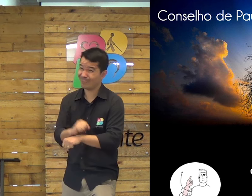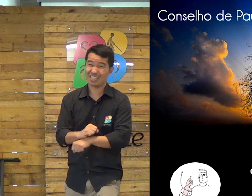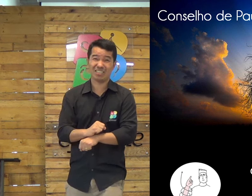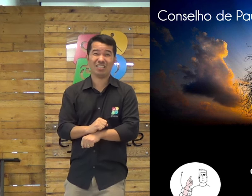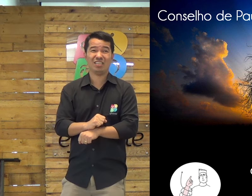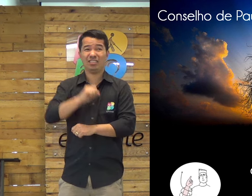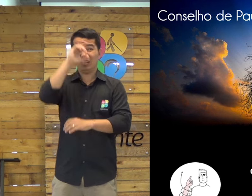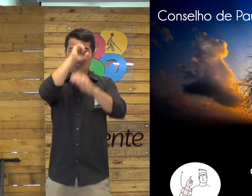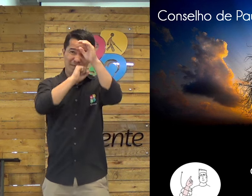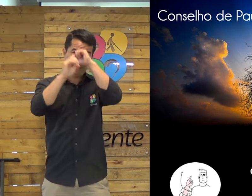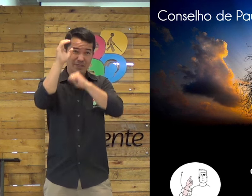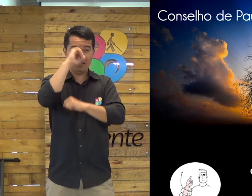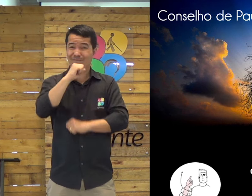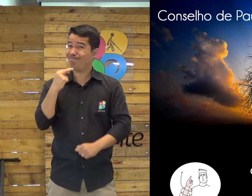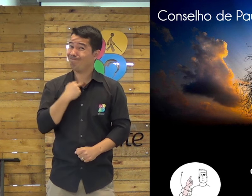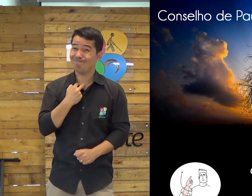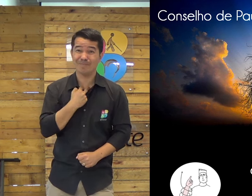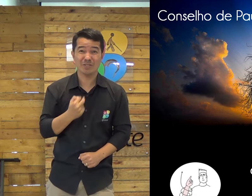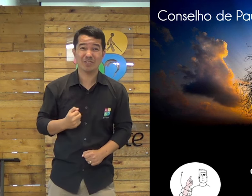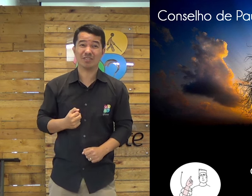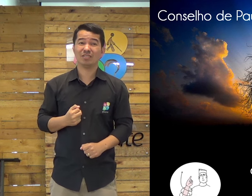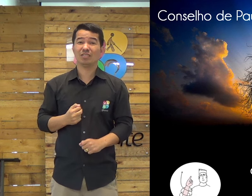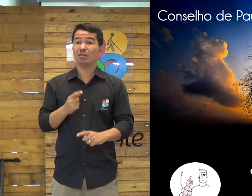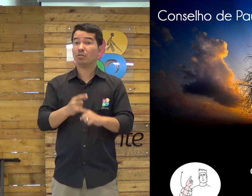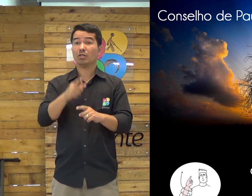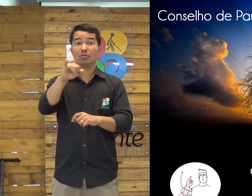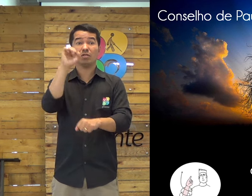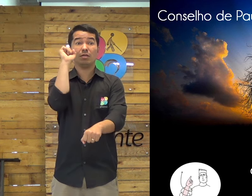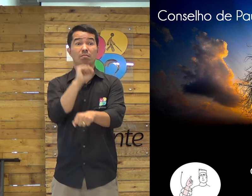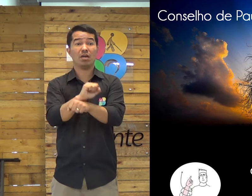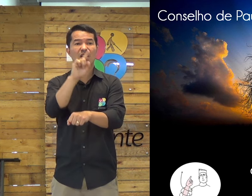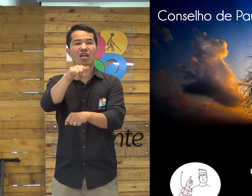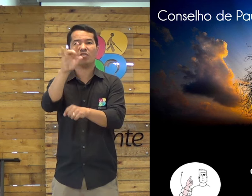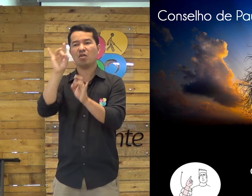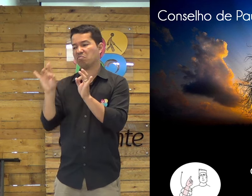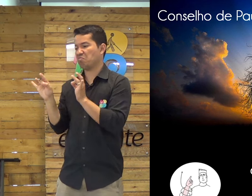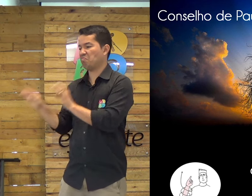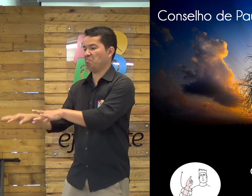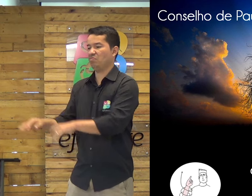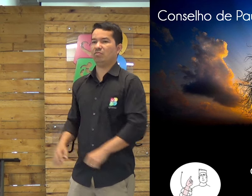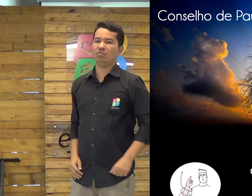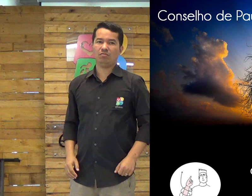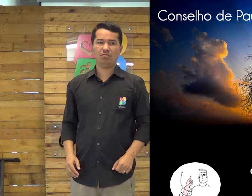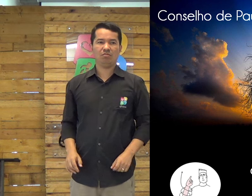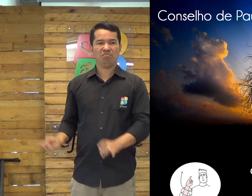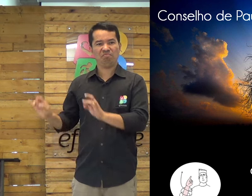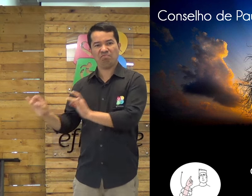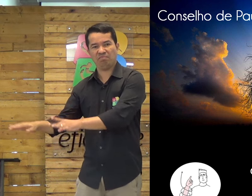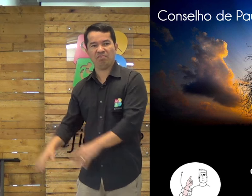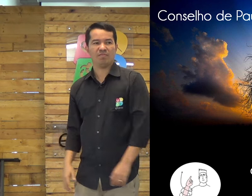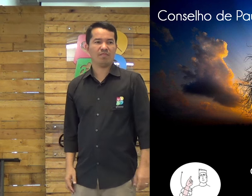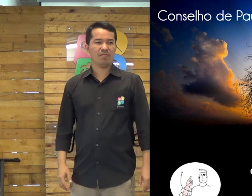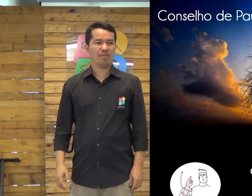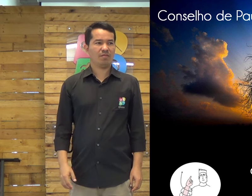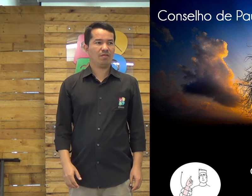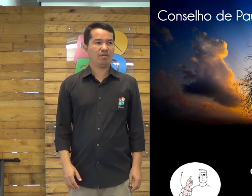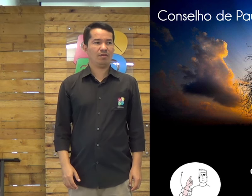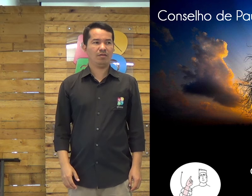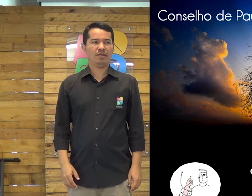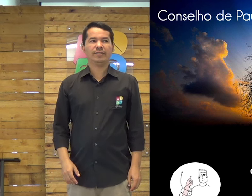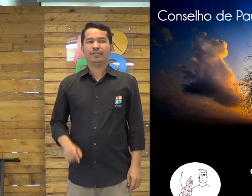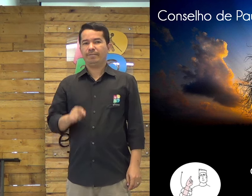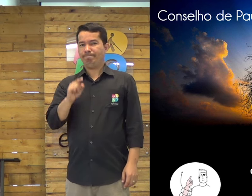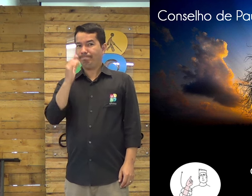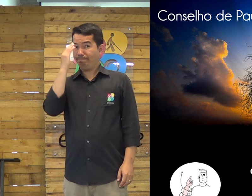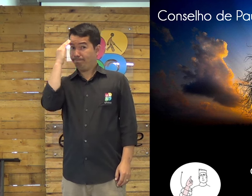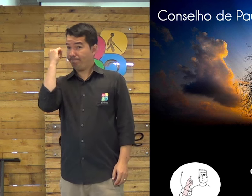Mas o que você não pode é parar de fazer o que você faz. Não pare de aprender. Porque se você parar, é como se estivesse abandonando o ministério.